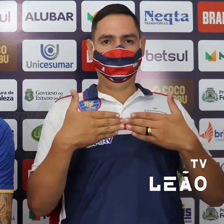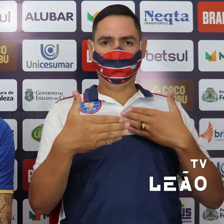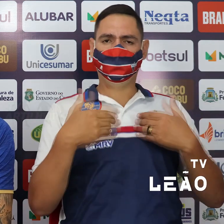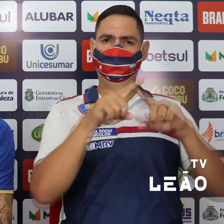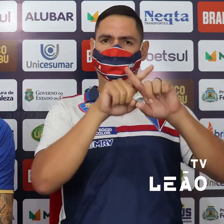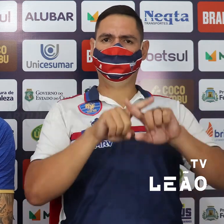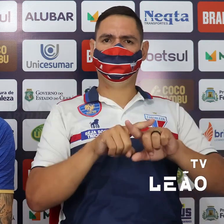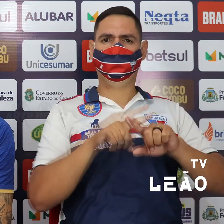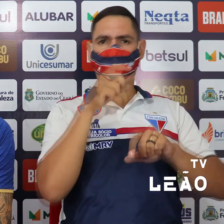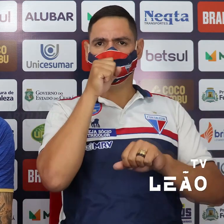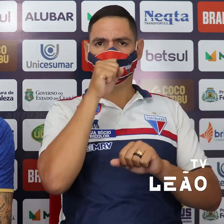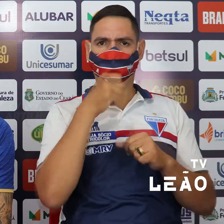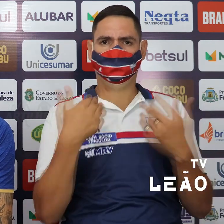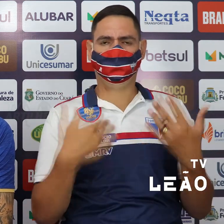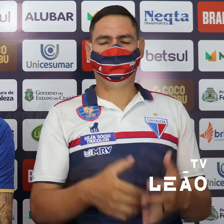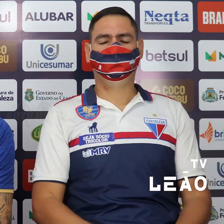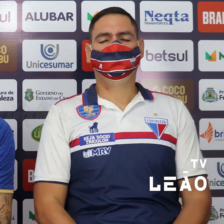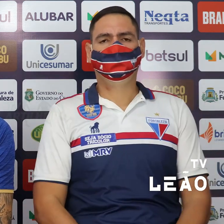se tratar